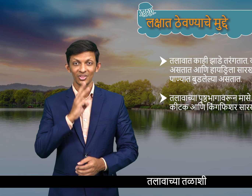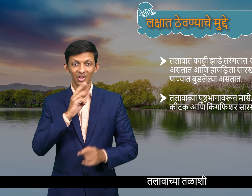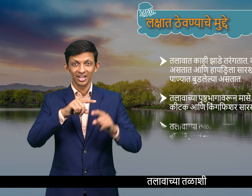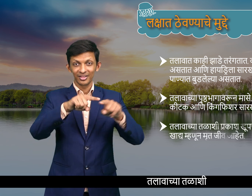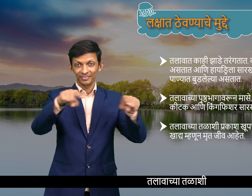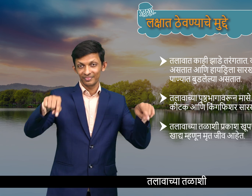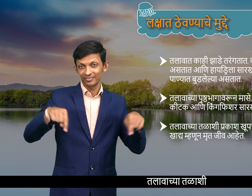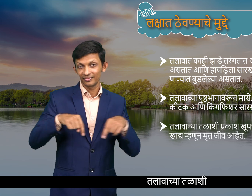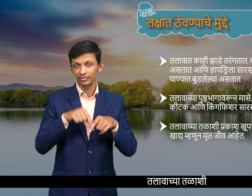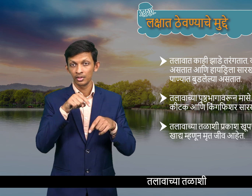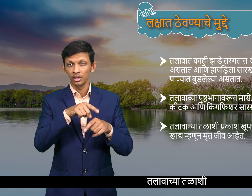तलावाच्या तळाशी